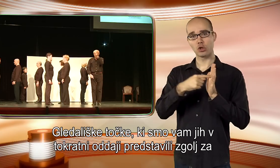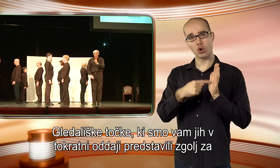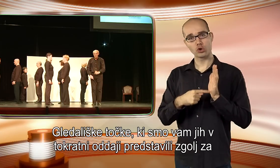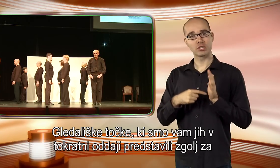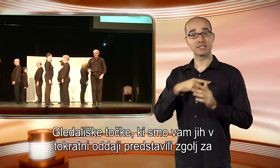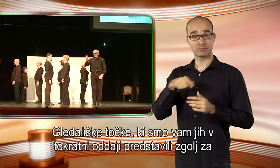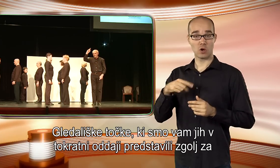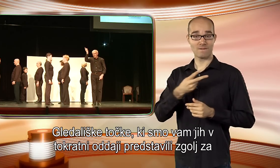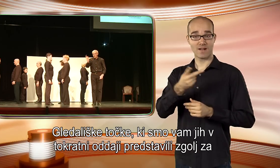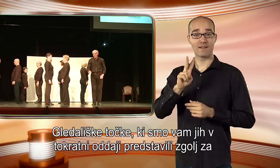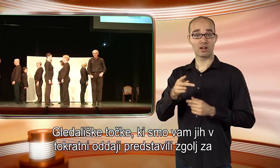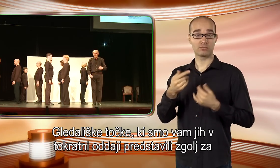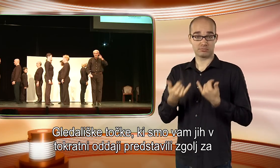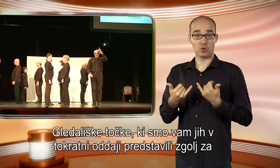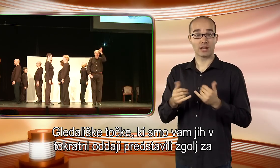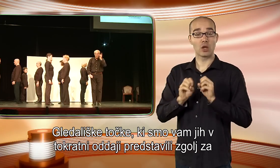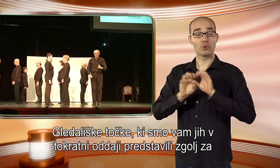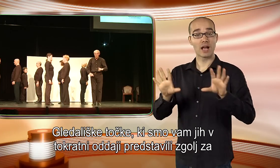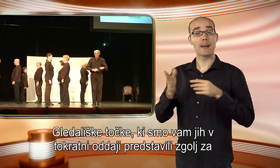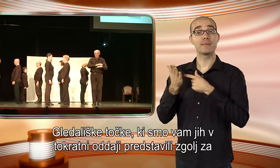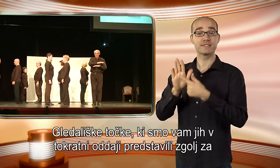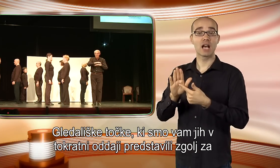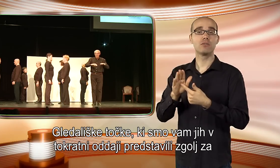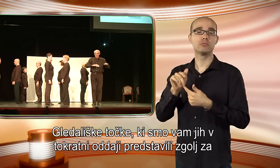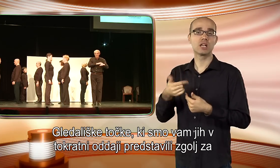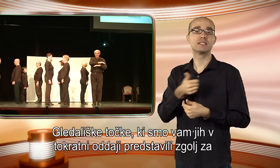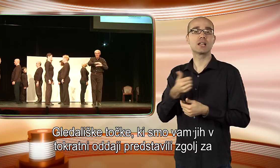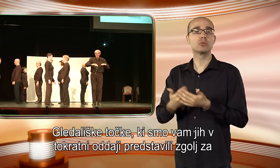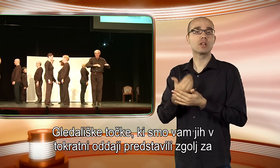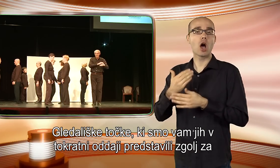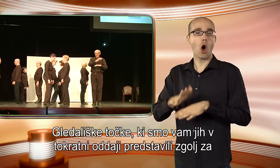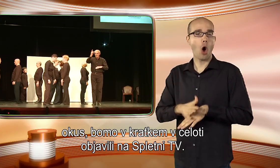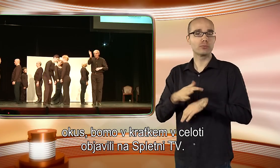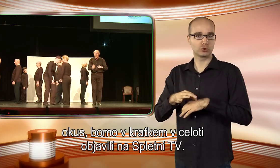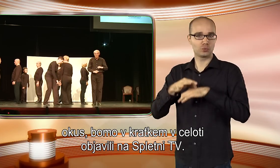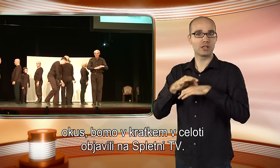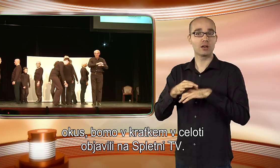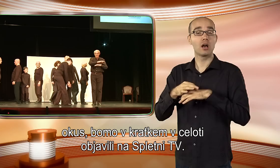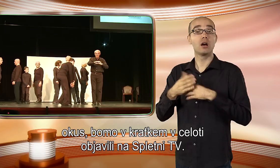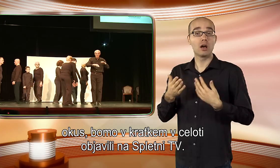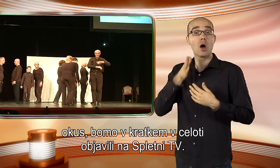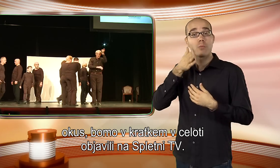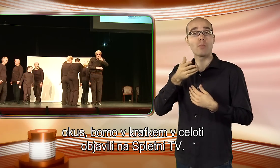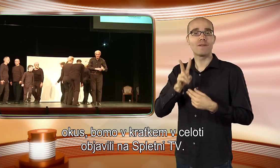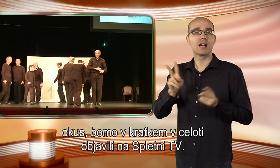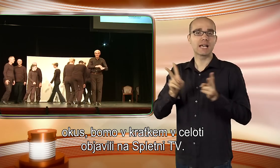Gledališke točke, ki smo vam jih v tokratni oddaji predstavili zgolj za okus, bomo v kratkem v celoti objavili na spletni TV.